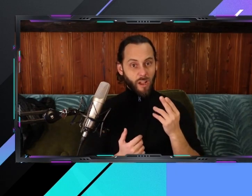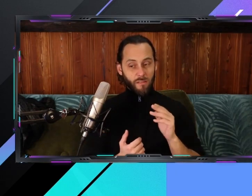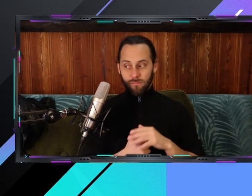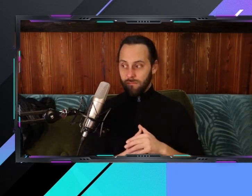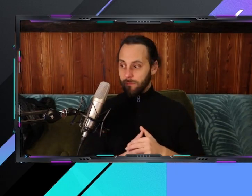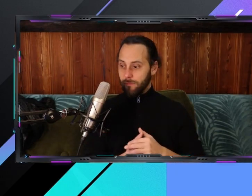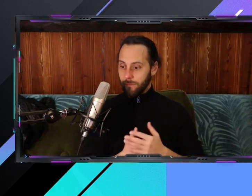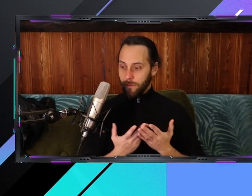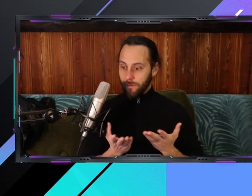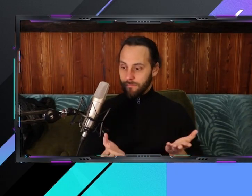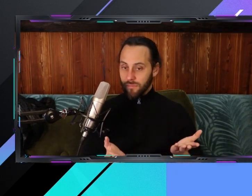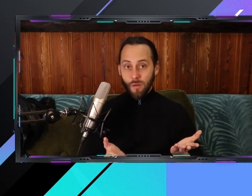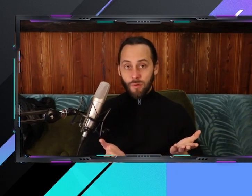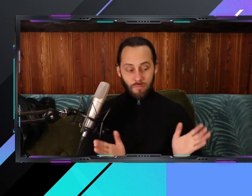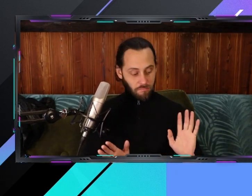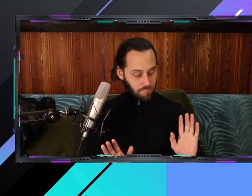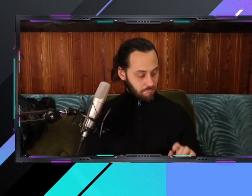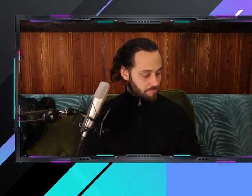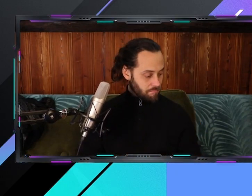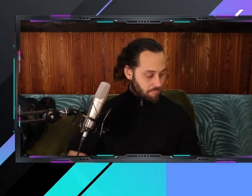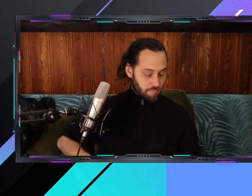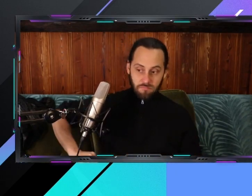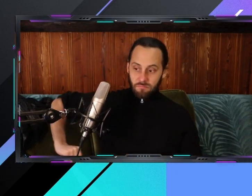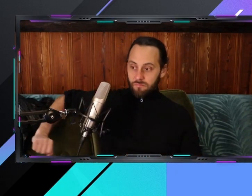Ça va, hein? Simple.